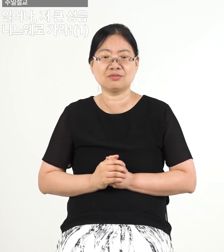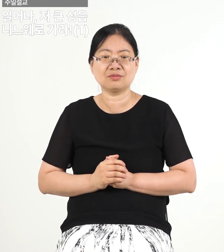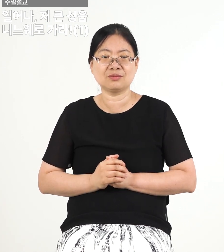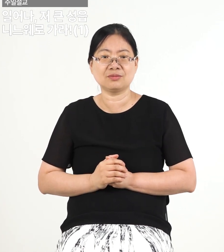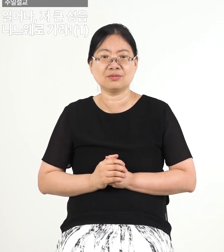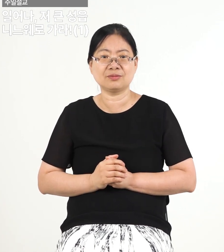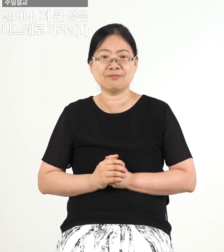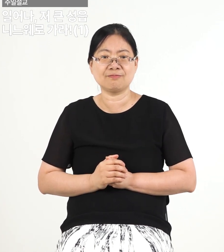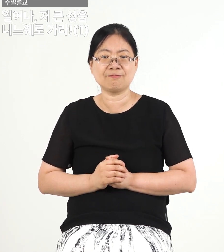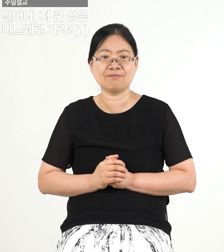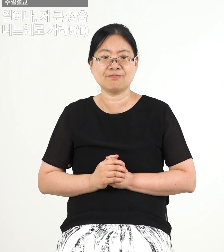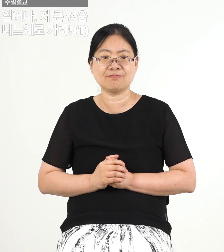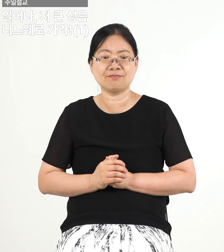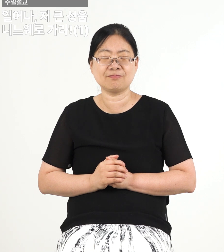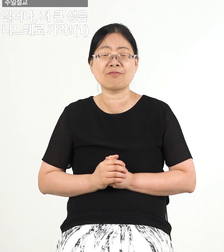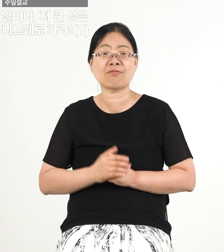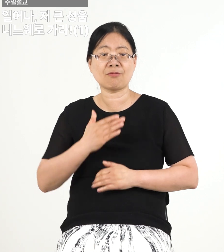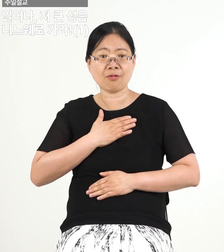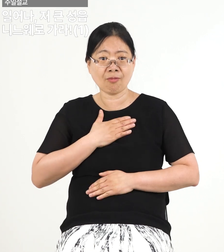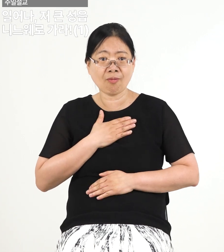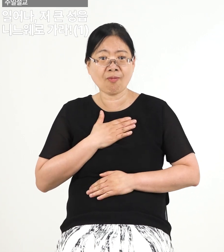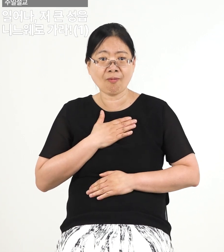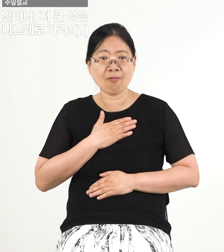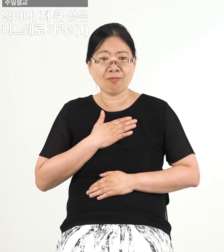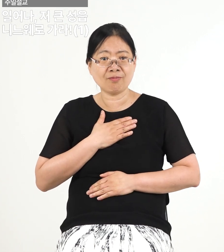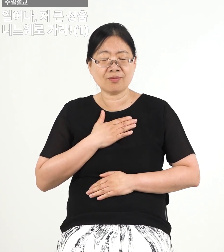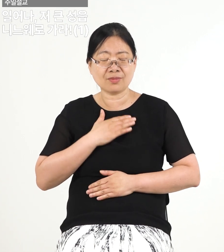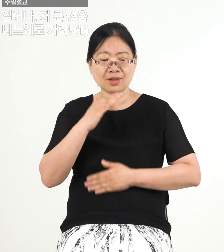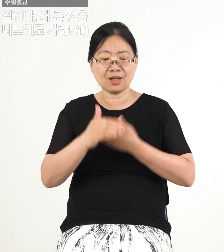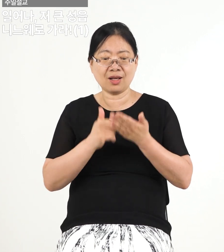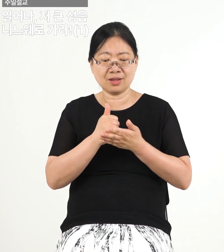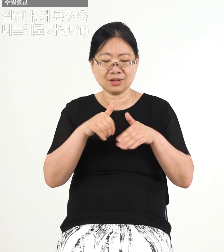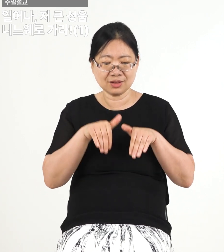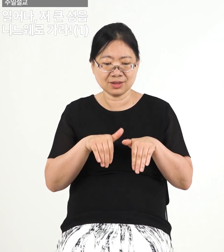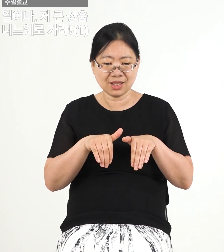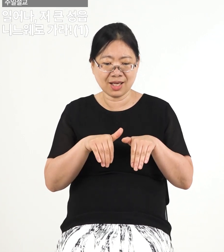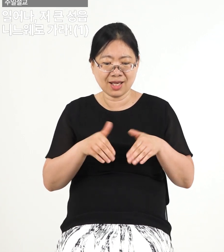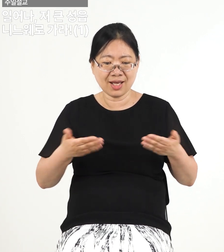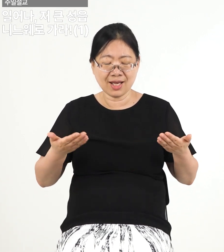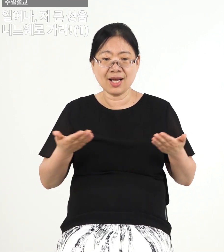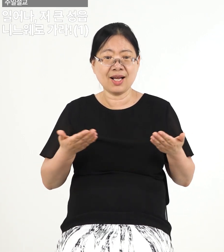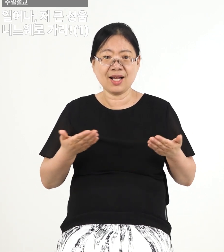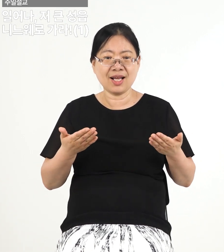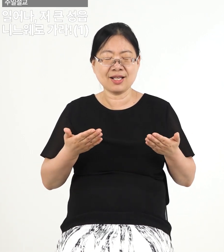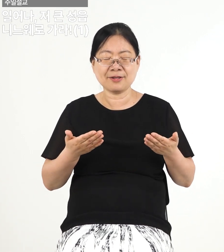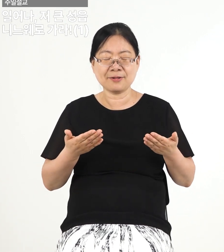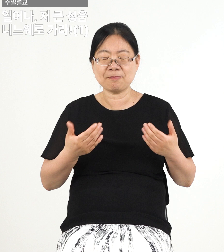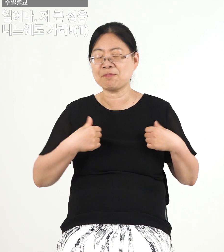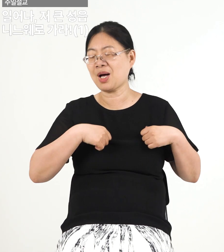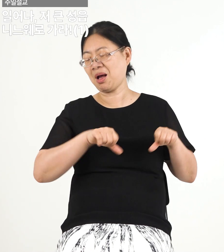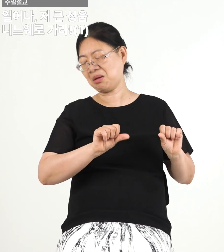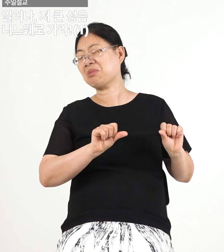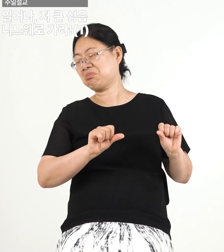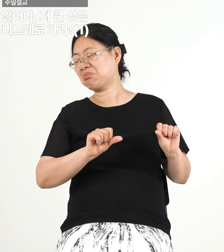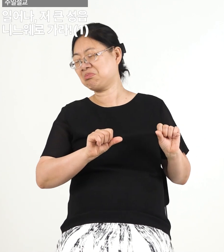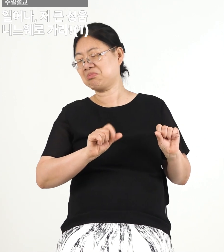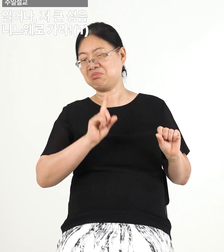뜻입니다. 내가 선지자 노릇 안 하면 안 했지, 그 뜻이에요.